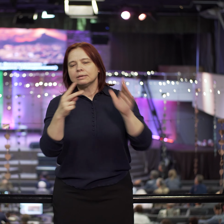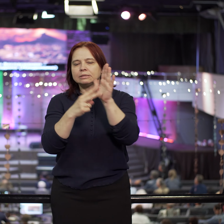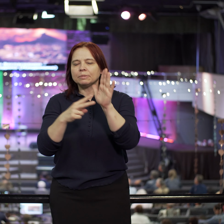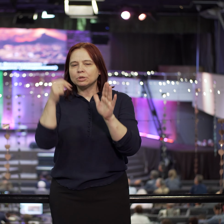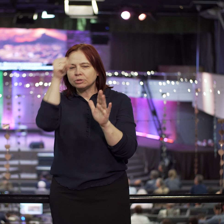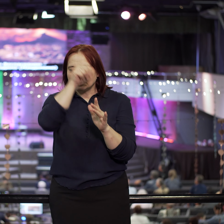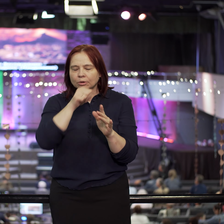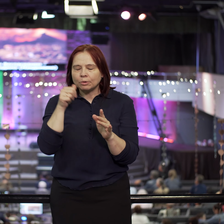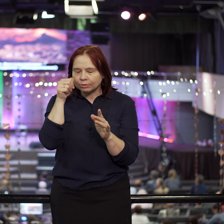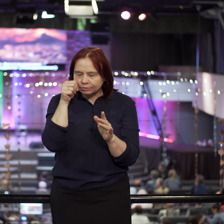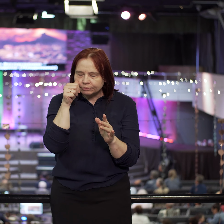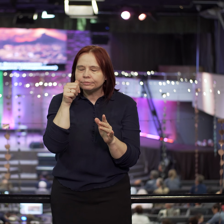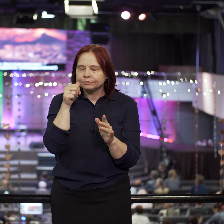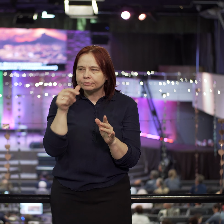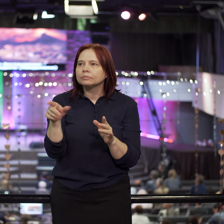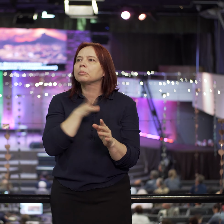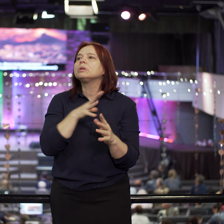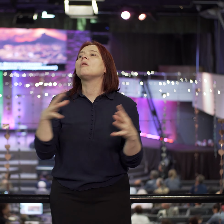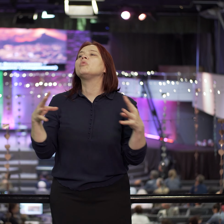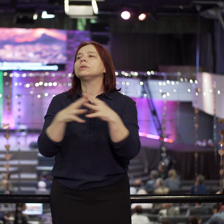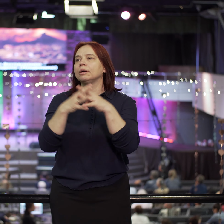времени. Но его все назвали Нагдимон.